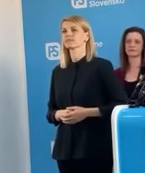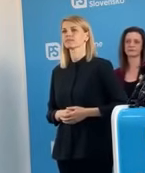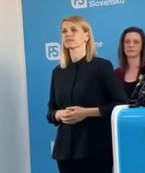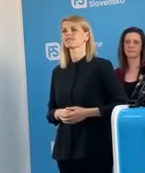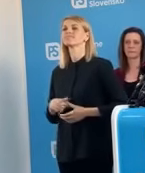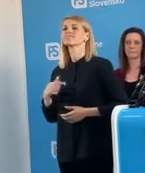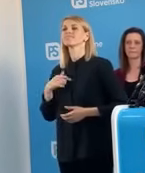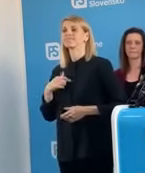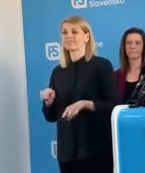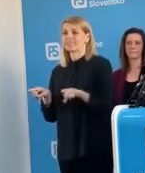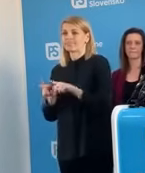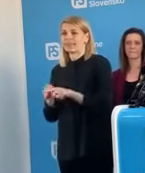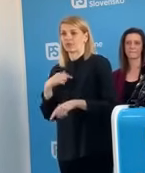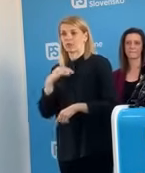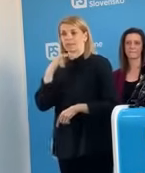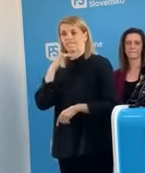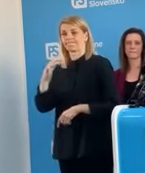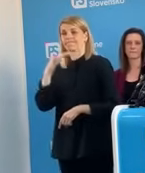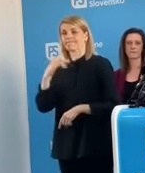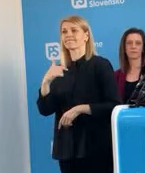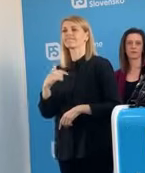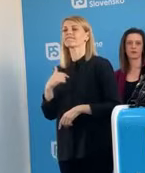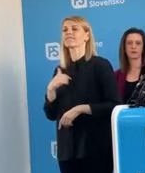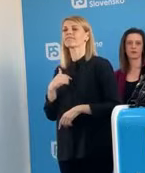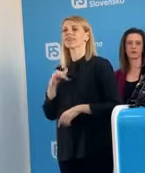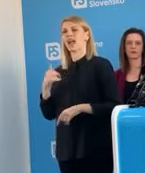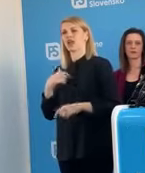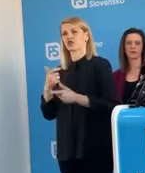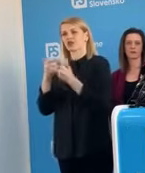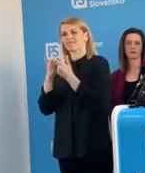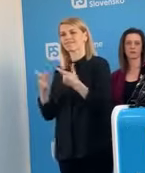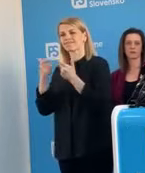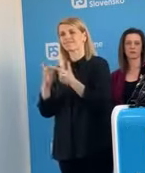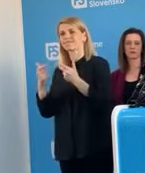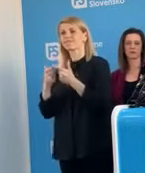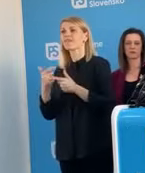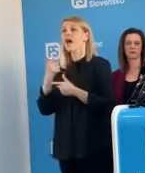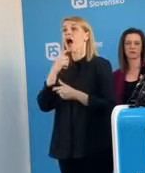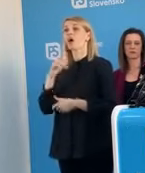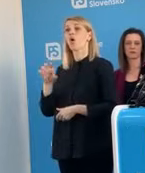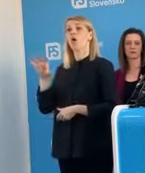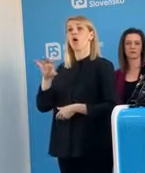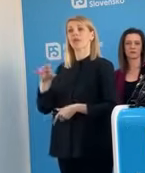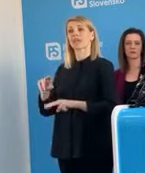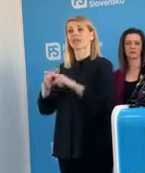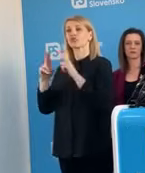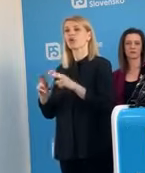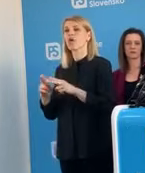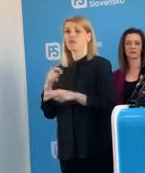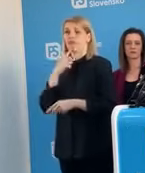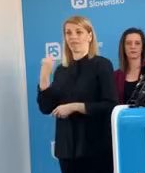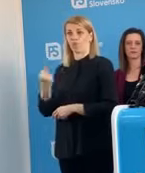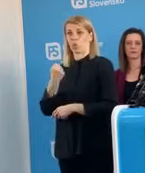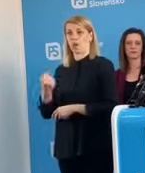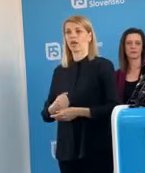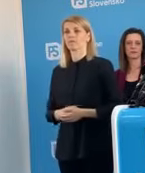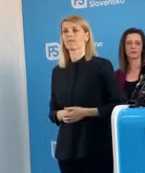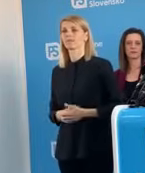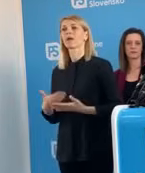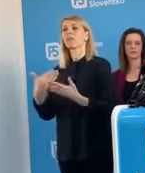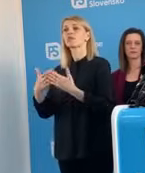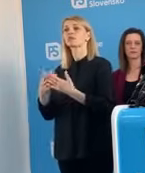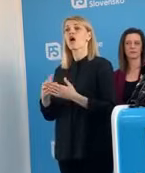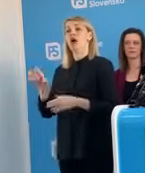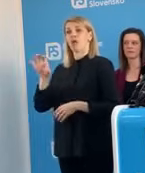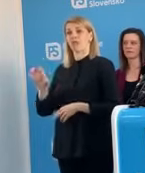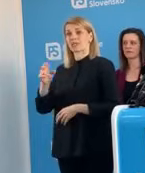A ja sa ešte prihovorím. Dobrý deň. Dovoľte mi ešte dovysvetliť, ako to v európskych inštitúciách funguje. Pretože